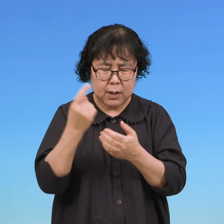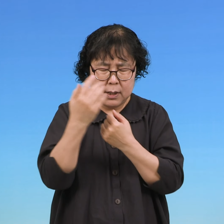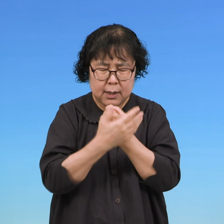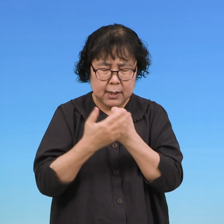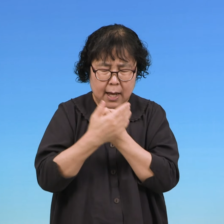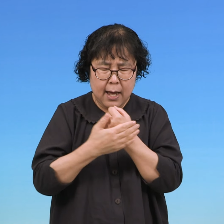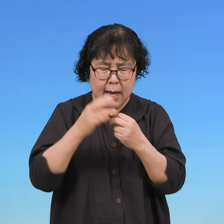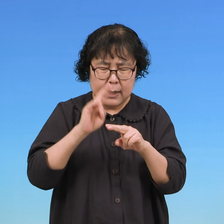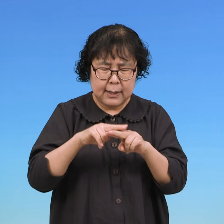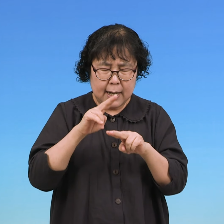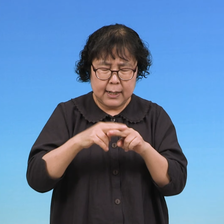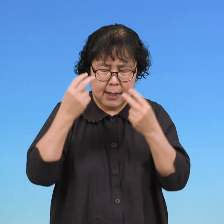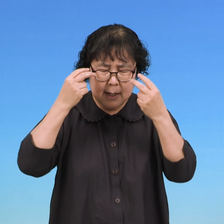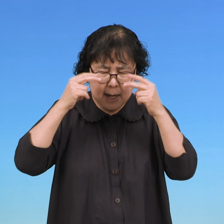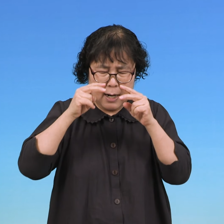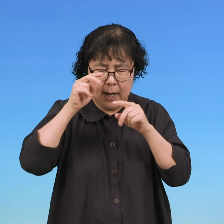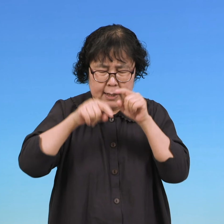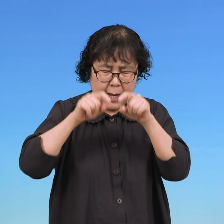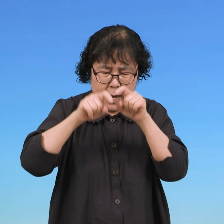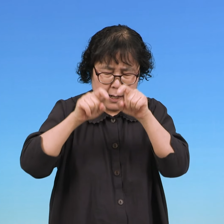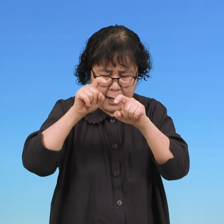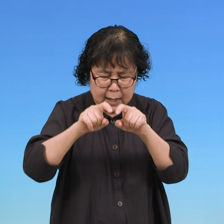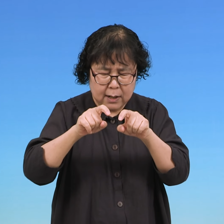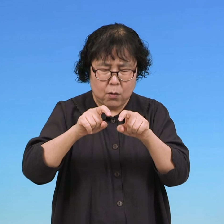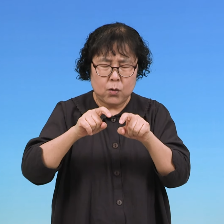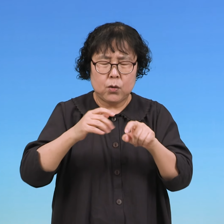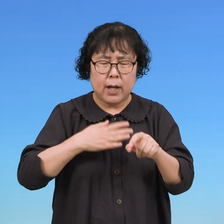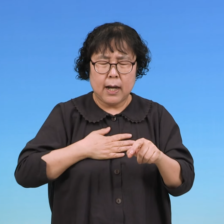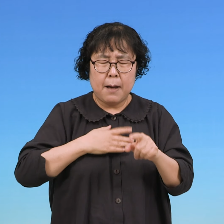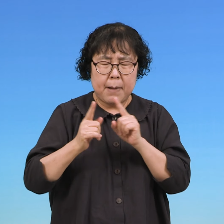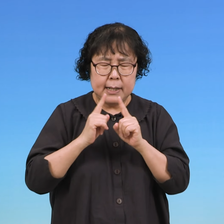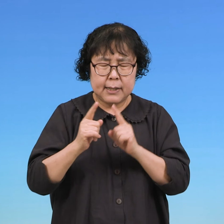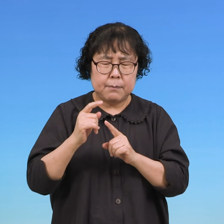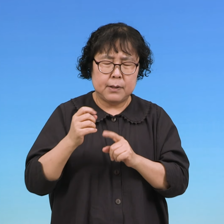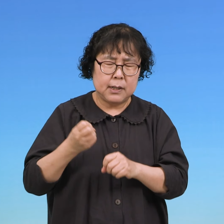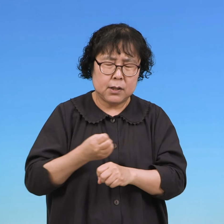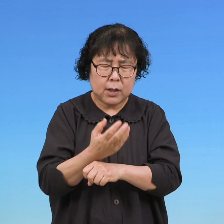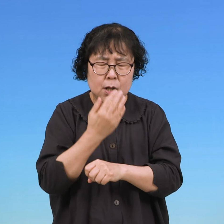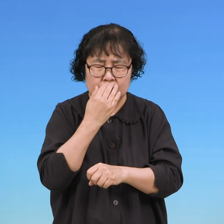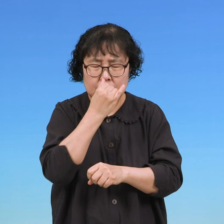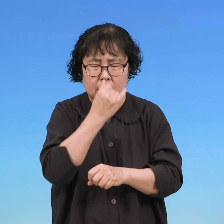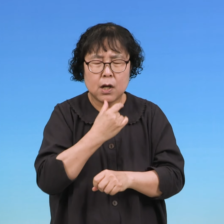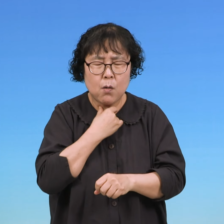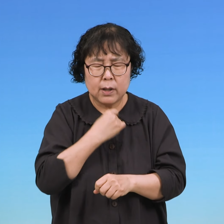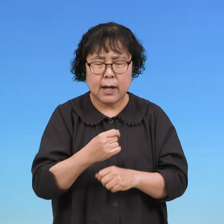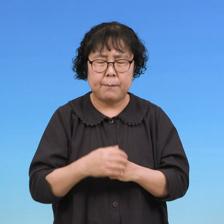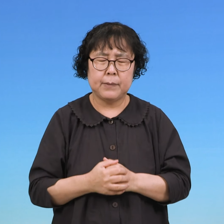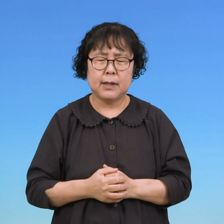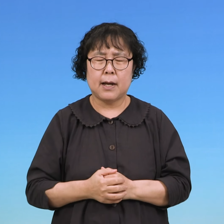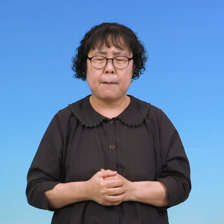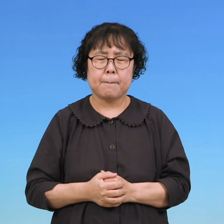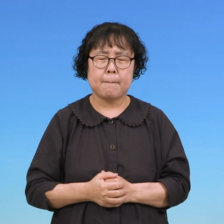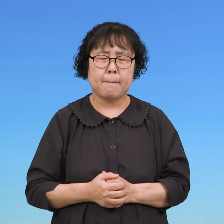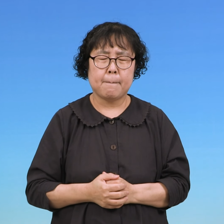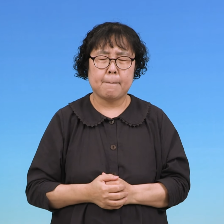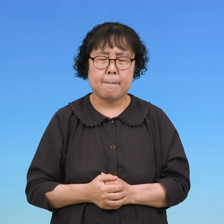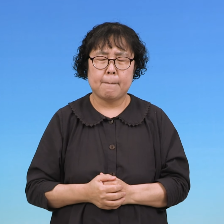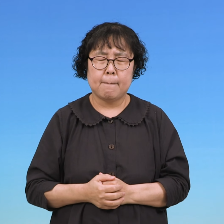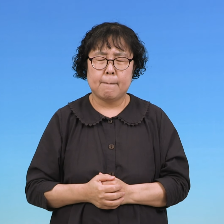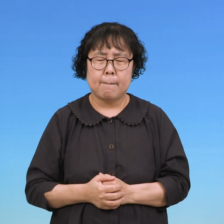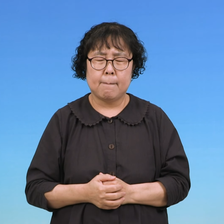주시옵소서. 하나님 그 은혜의 자유로 아버지 말씀을 전하기를 원합니다. 아버지 주님을 경배하고 살아계신 하나님 오늘 이